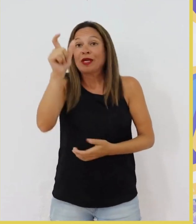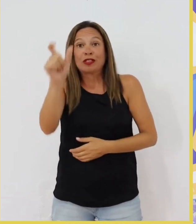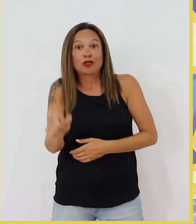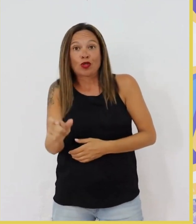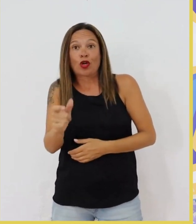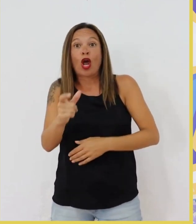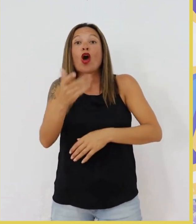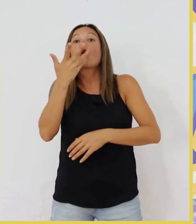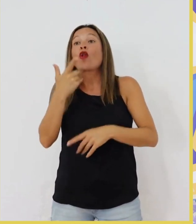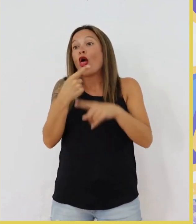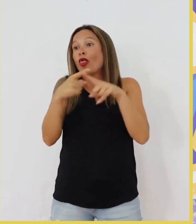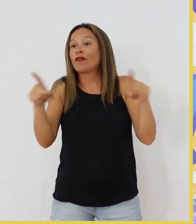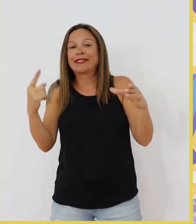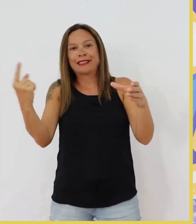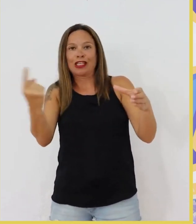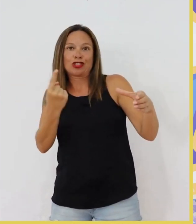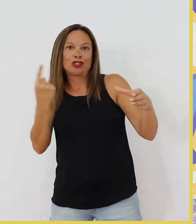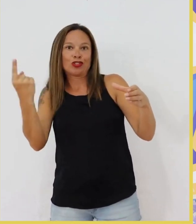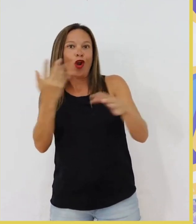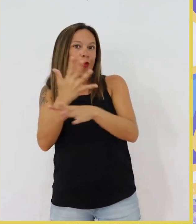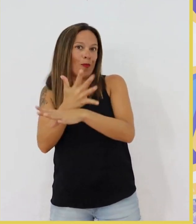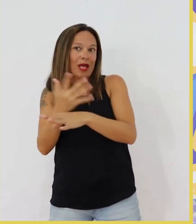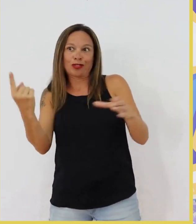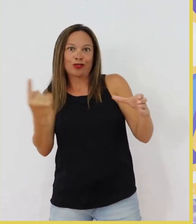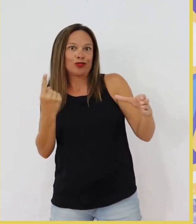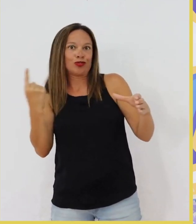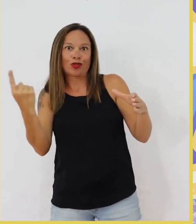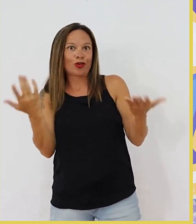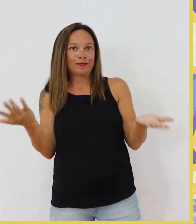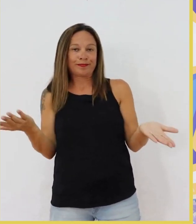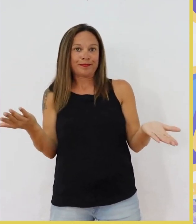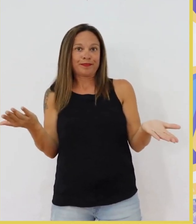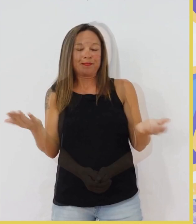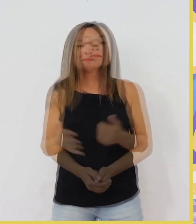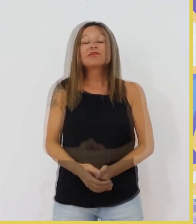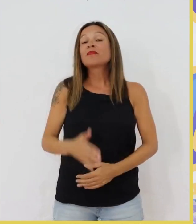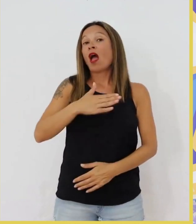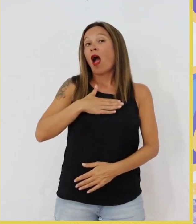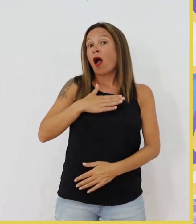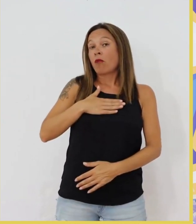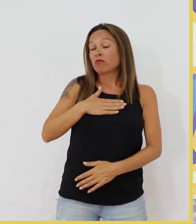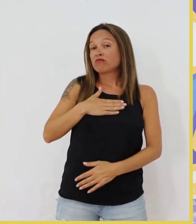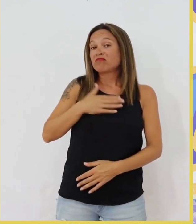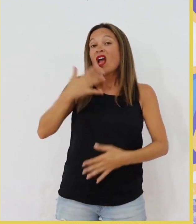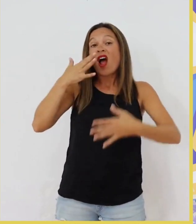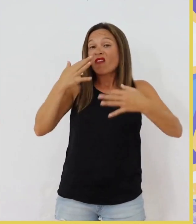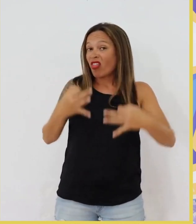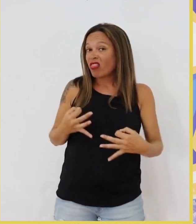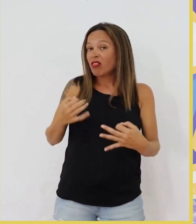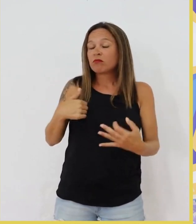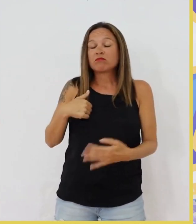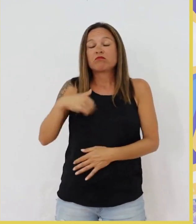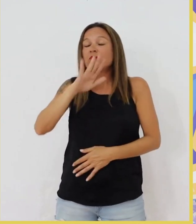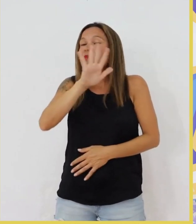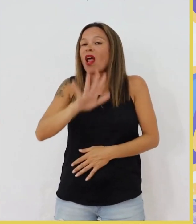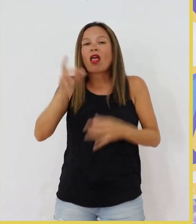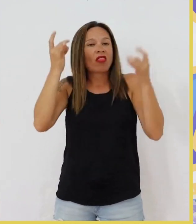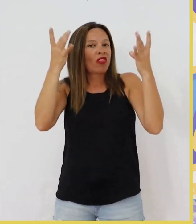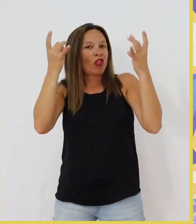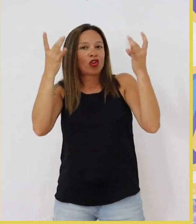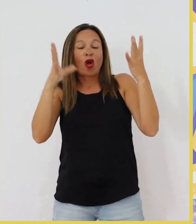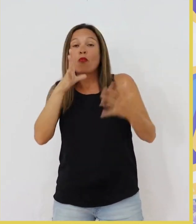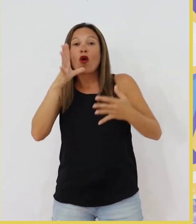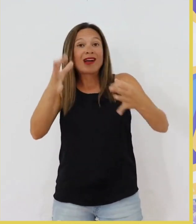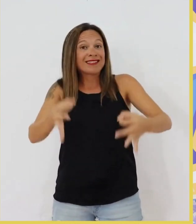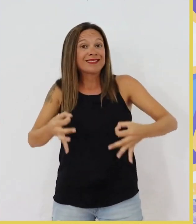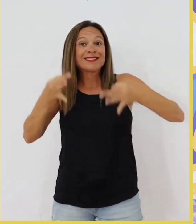pulsera de un color en concreto, y ahora cuando le toca el turno de una de esas personas no